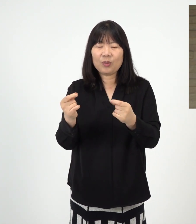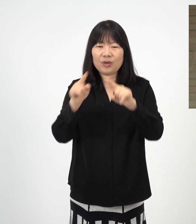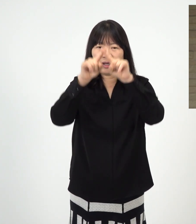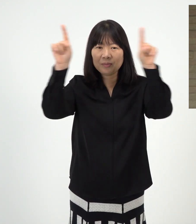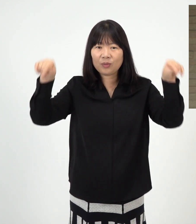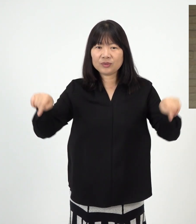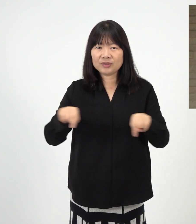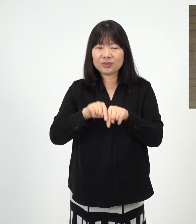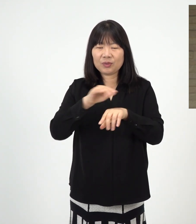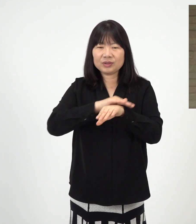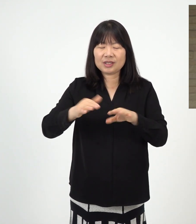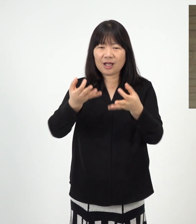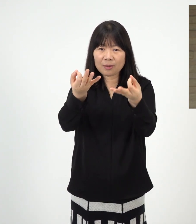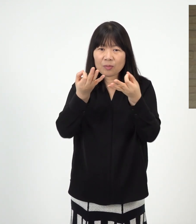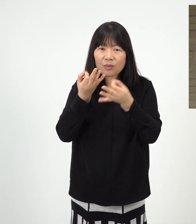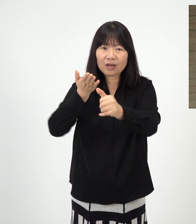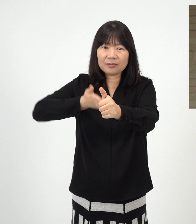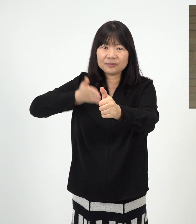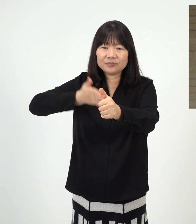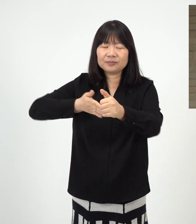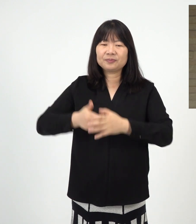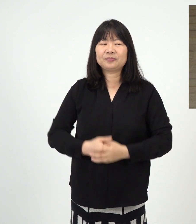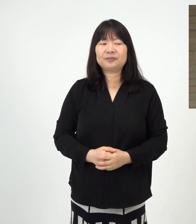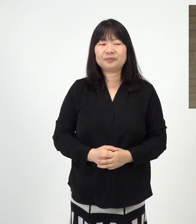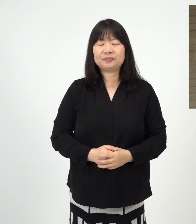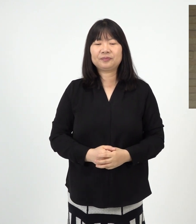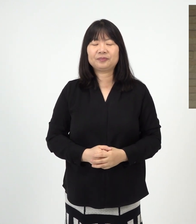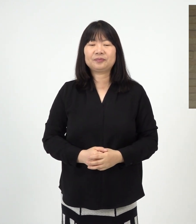좀 봐주시기 바랍니다.